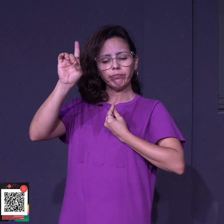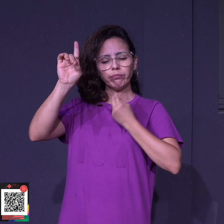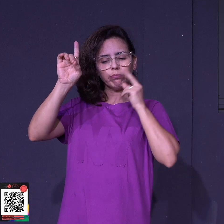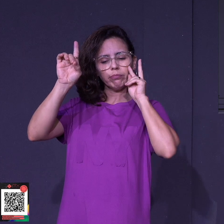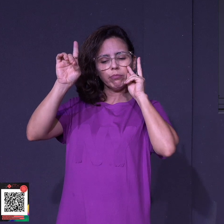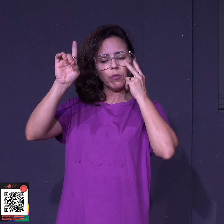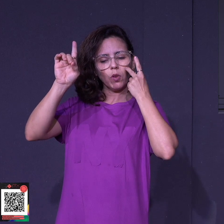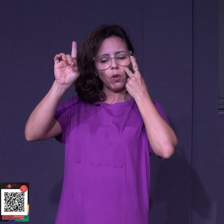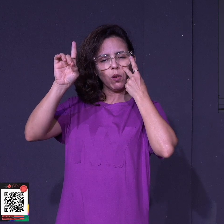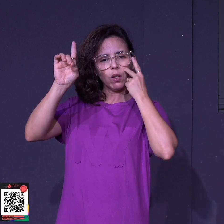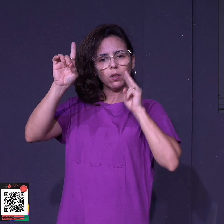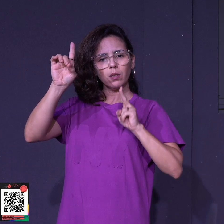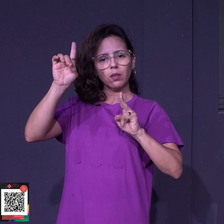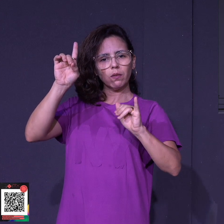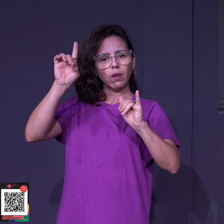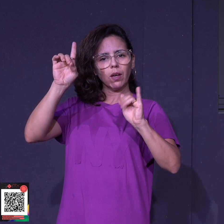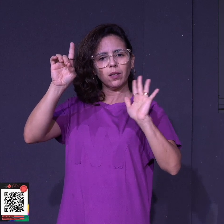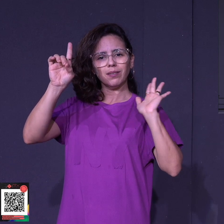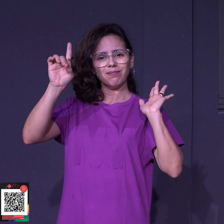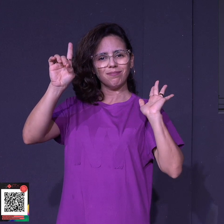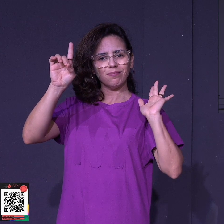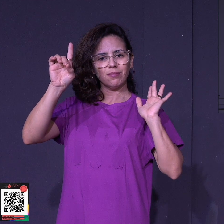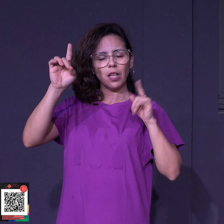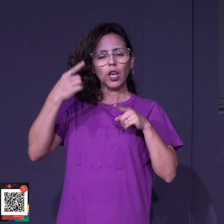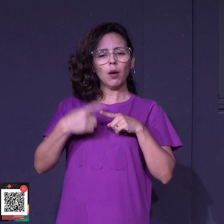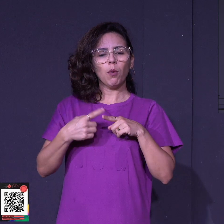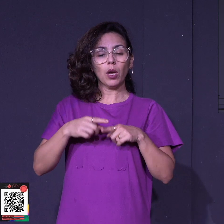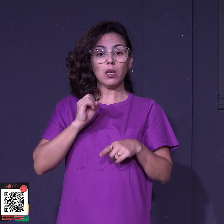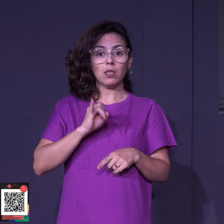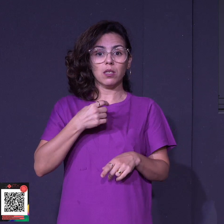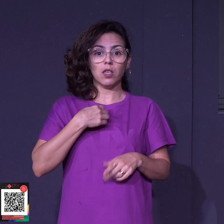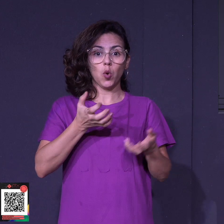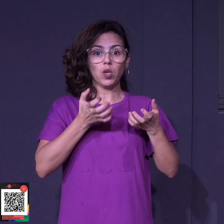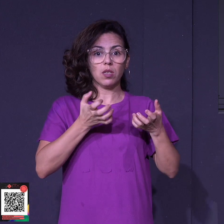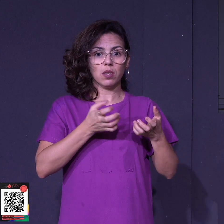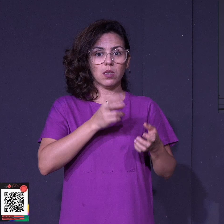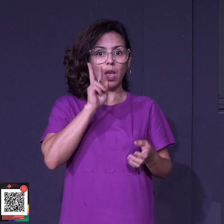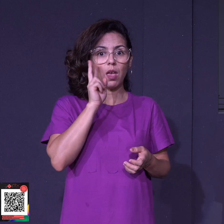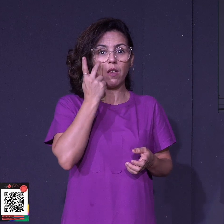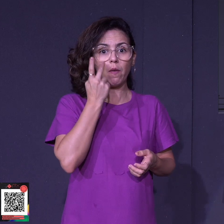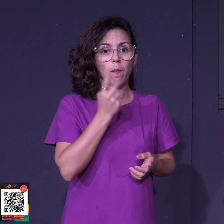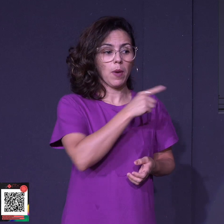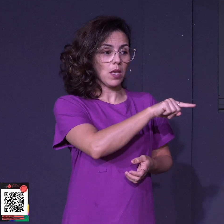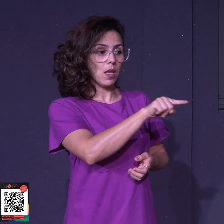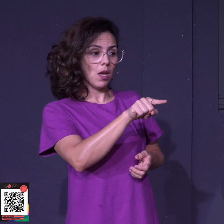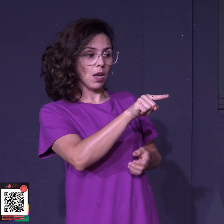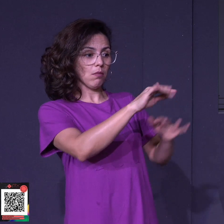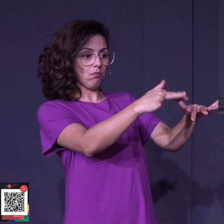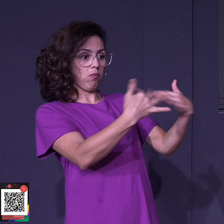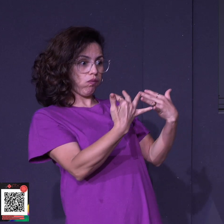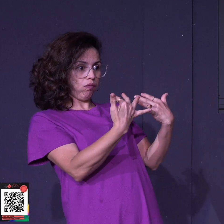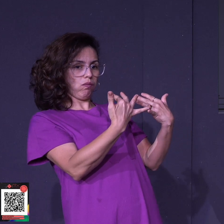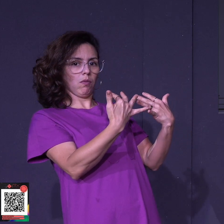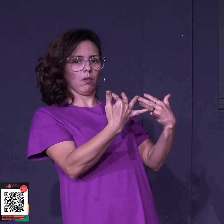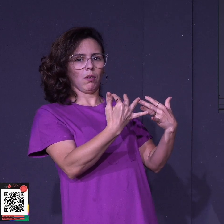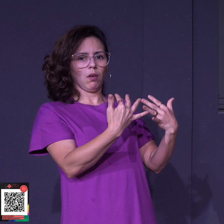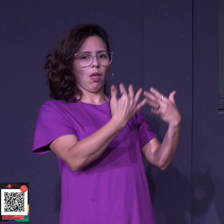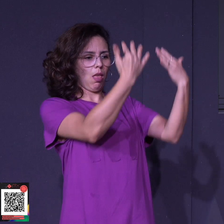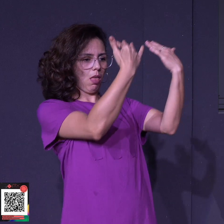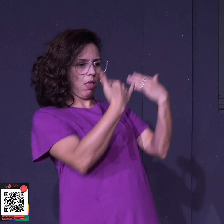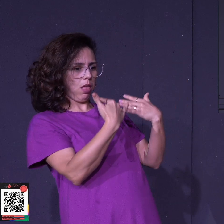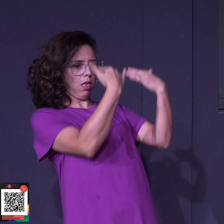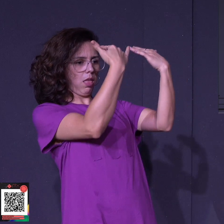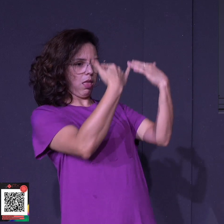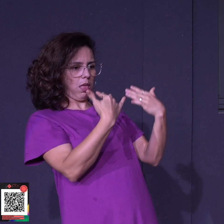pode anotar aí, você vai se frustrar. Mas eu quero ser fiel ao que o Senhor colocou no meu